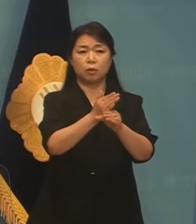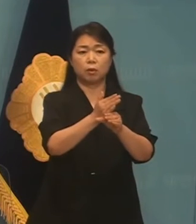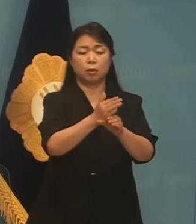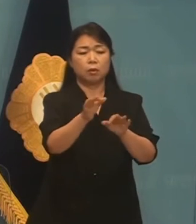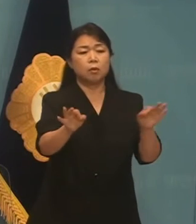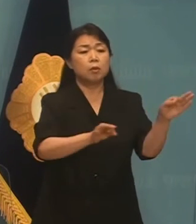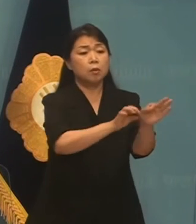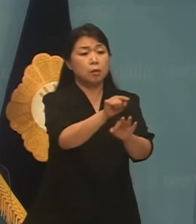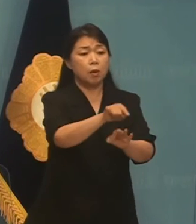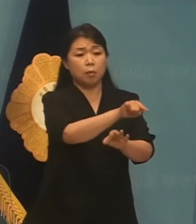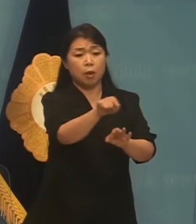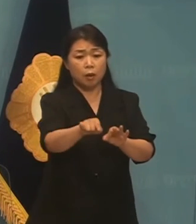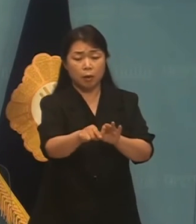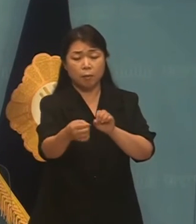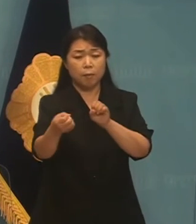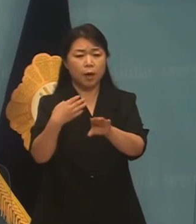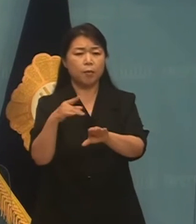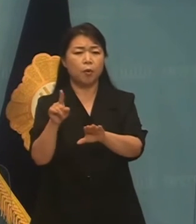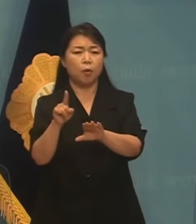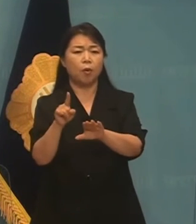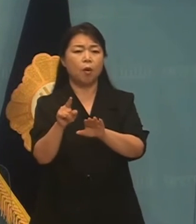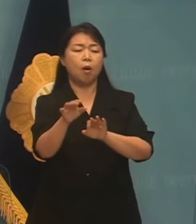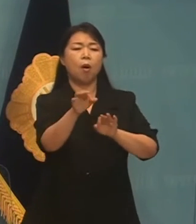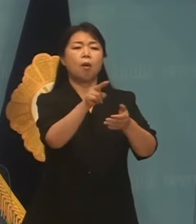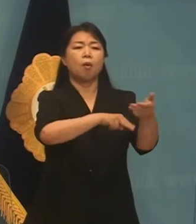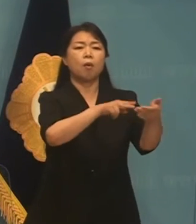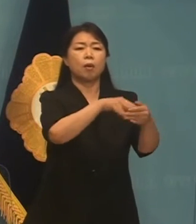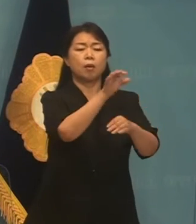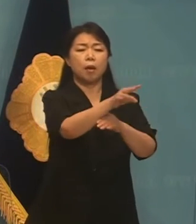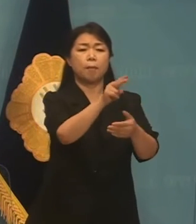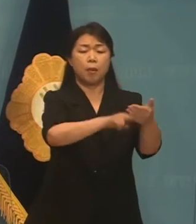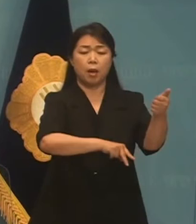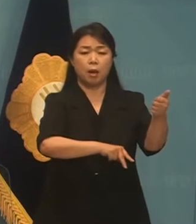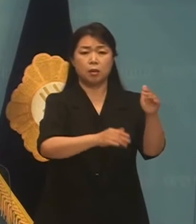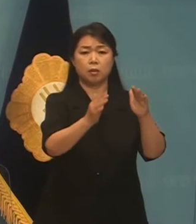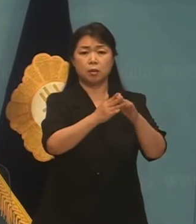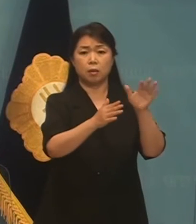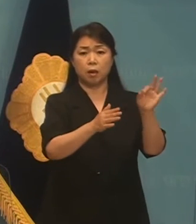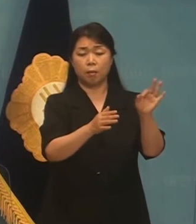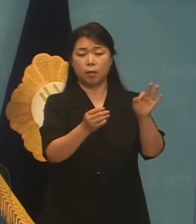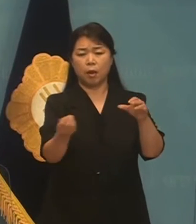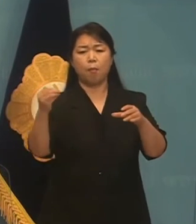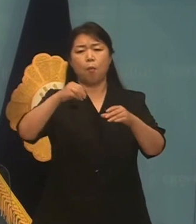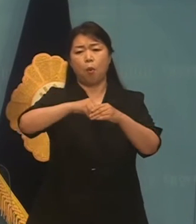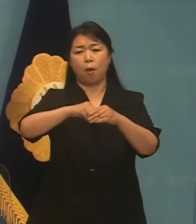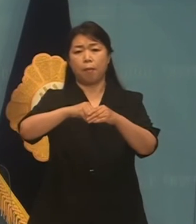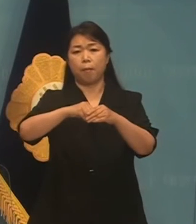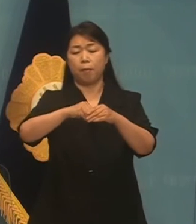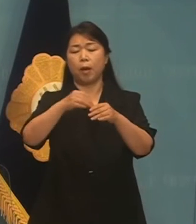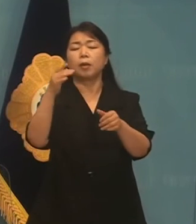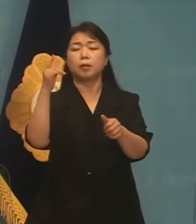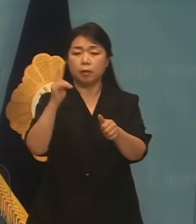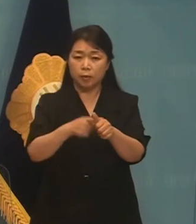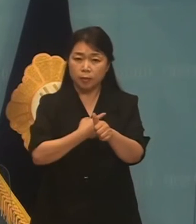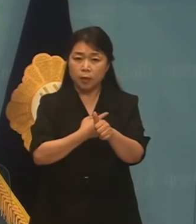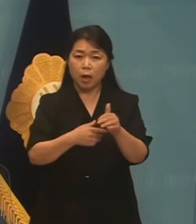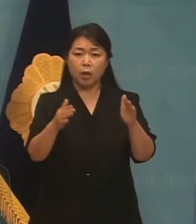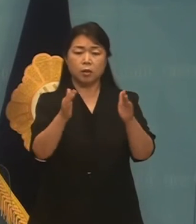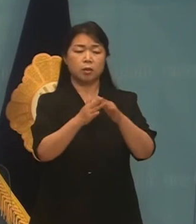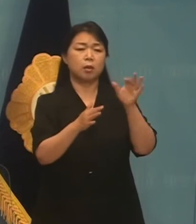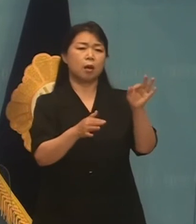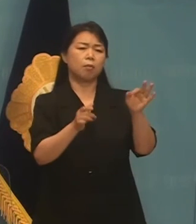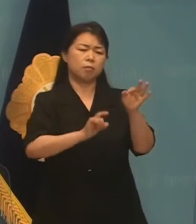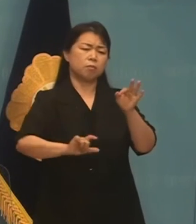시장의 반응은 간단합니다. 거래할 집값에 1을 더해버린 것입니다. 그래서